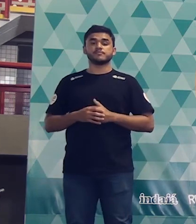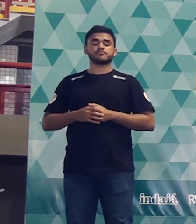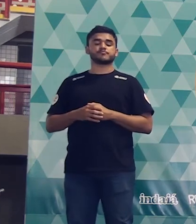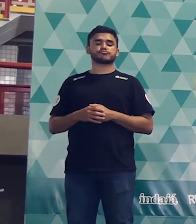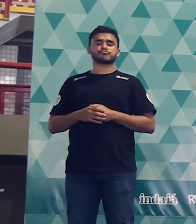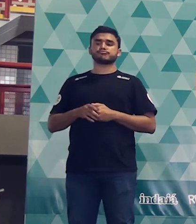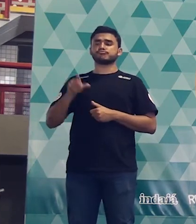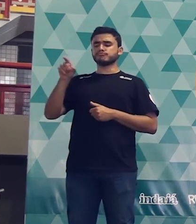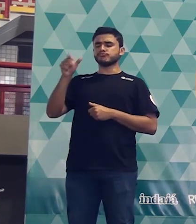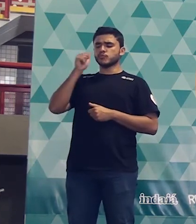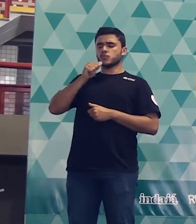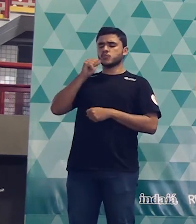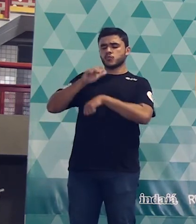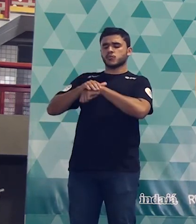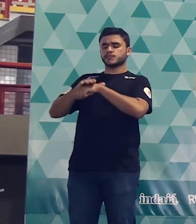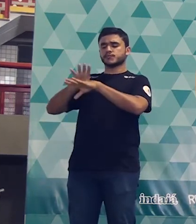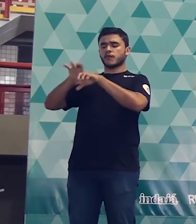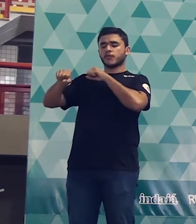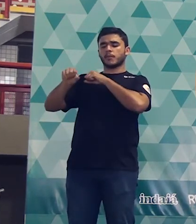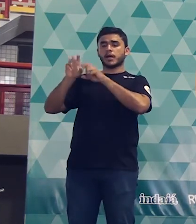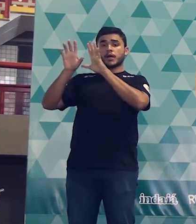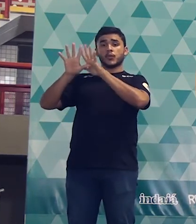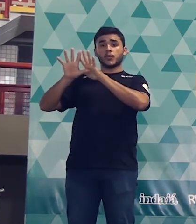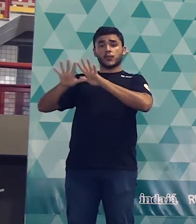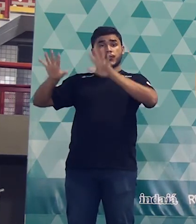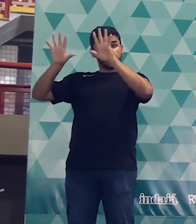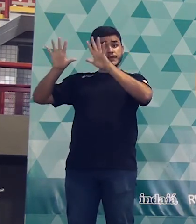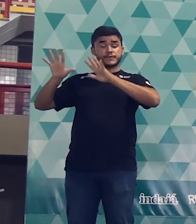fulano de tal se formou na UFC.